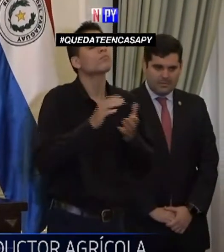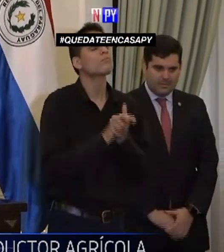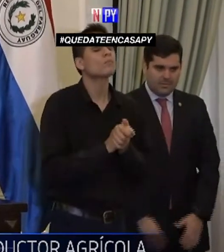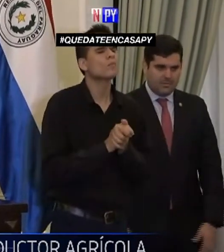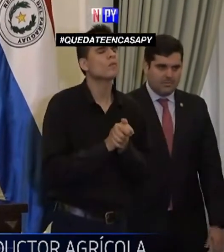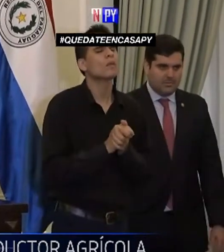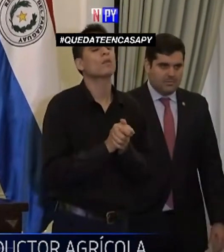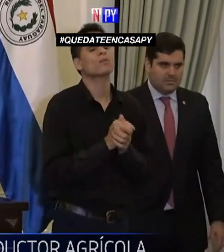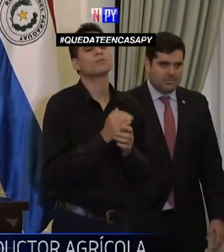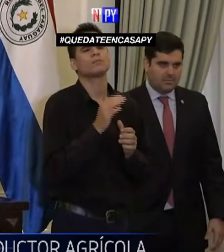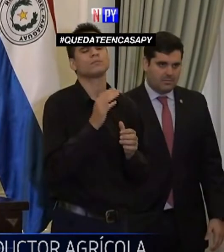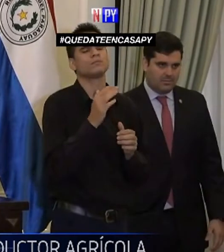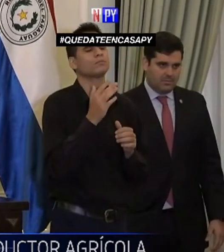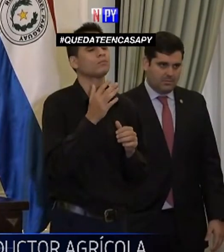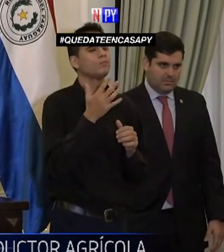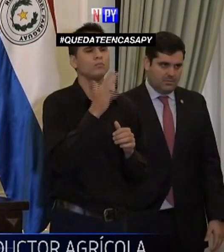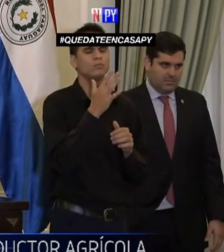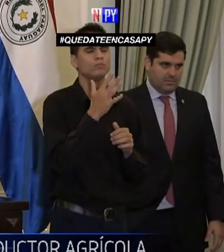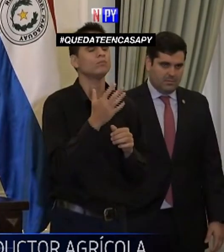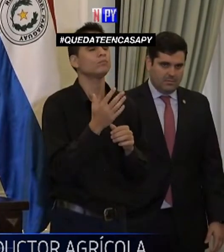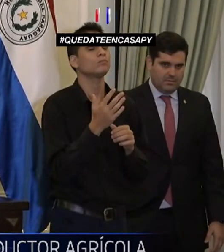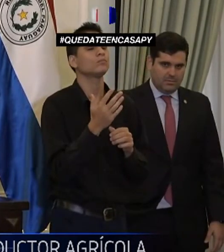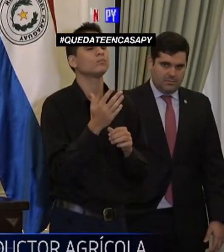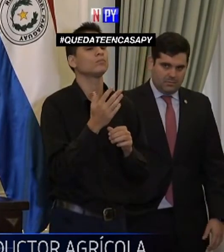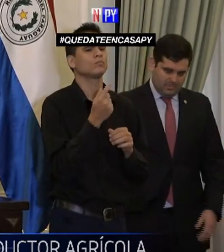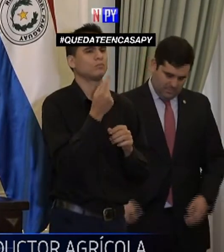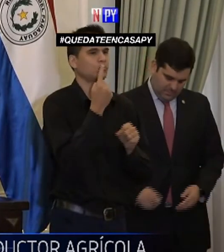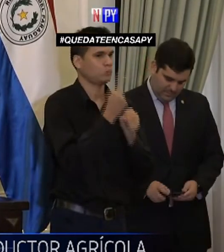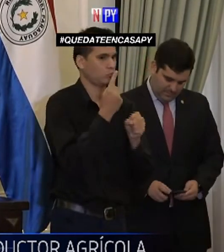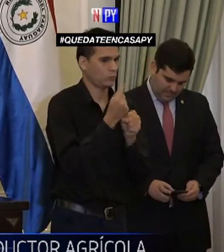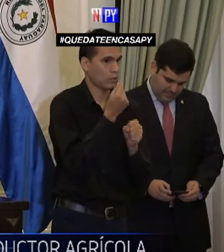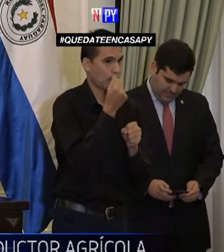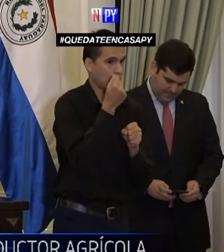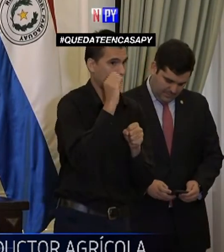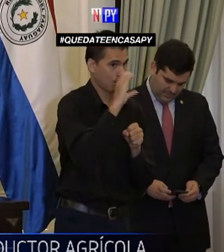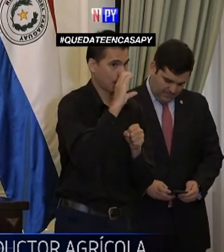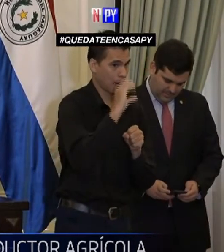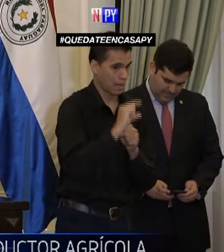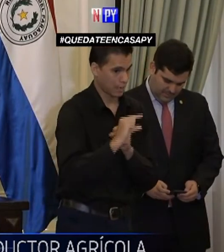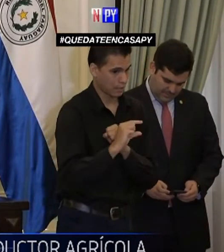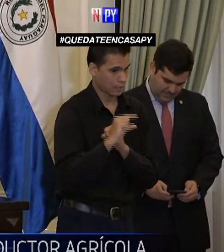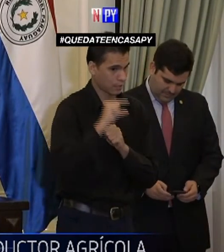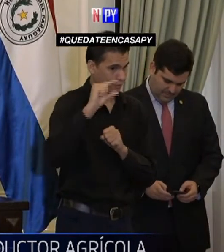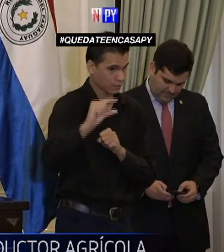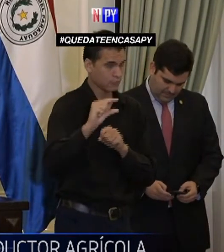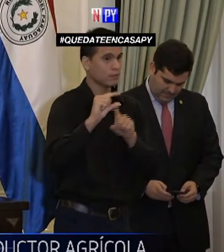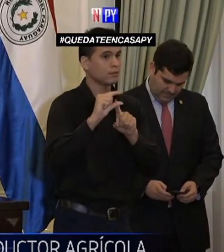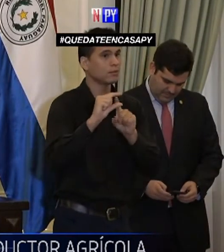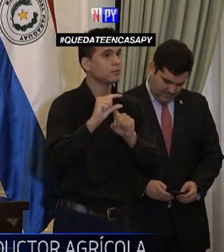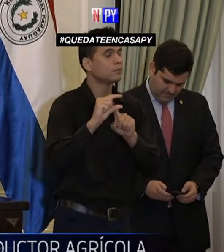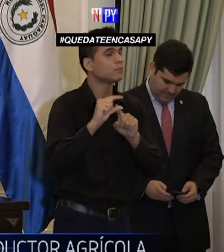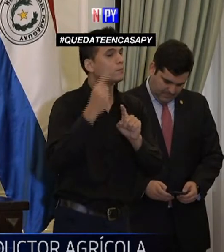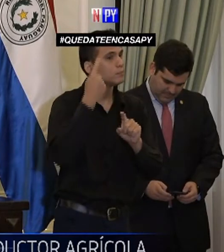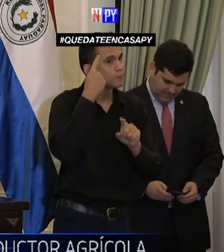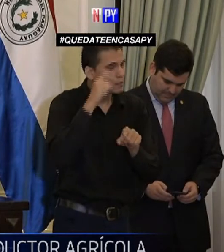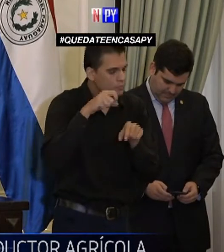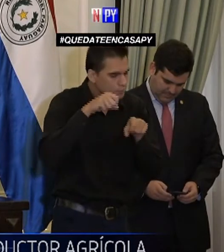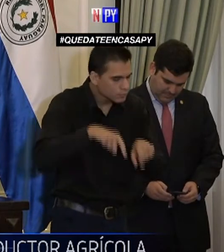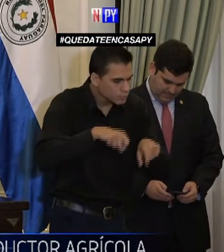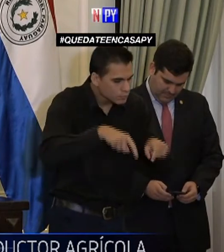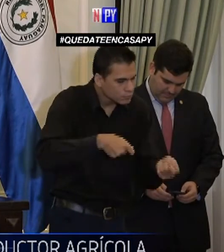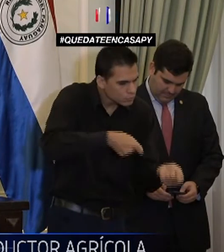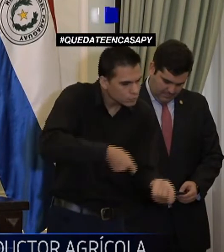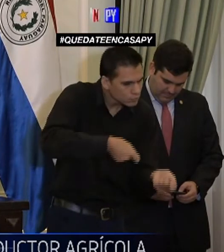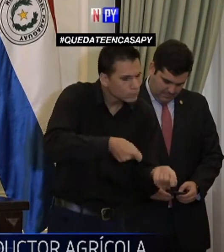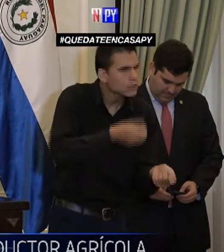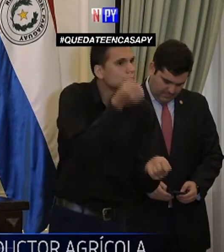van a tener un plazo de inicio de entrega de capital y de intereses de acuerdo al ciclo productivo. Si el cultivo tiene un ciclo